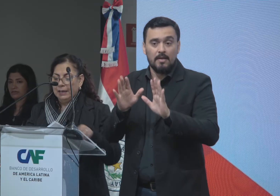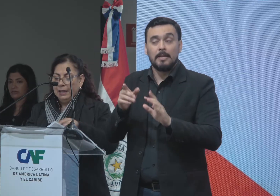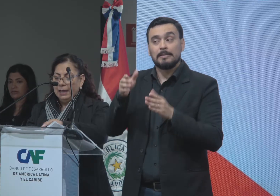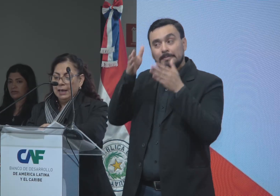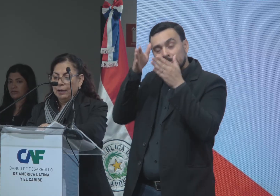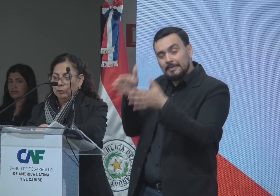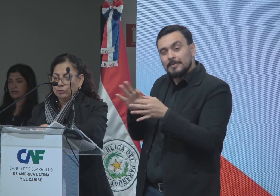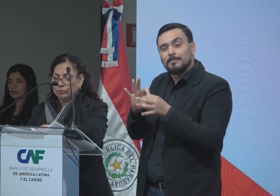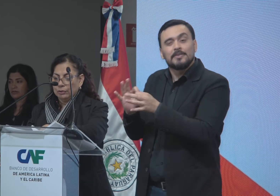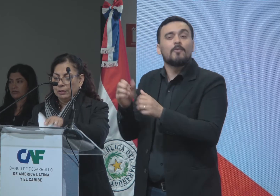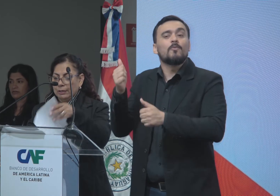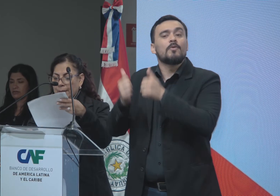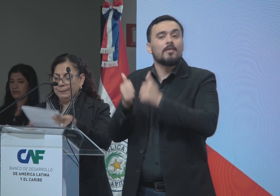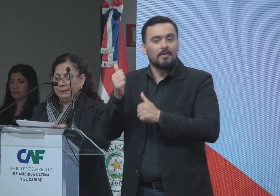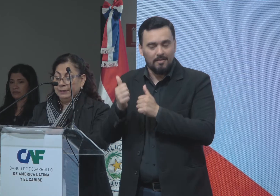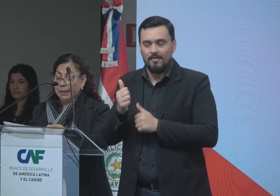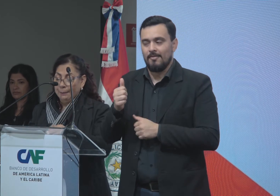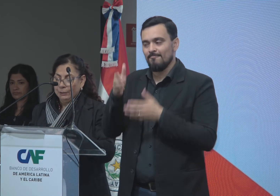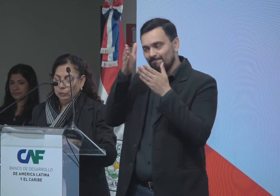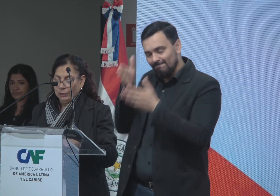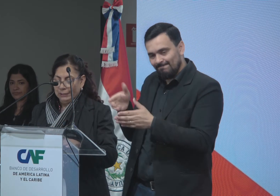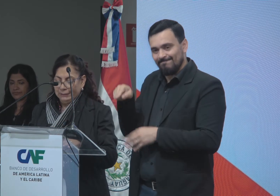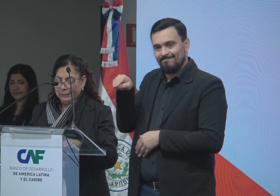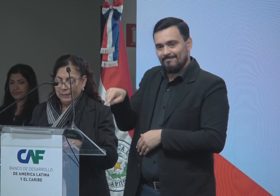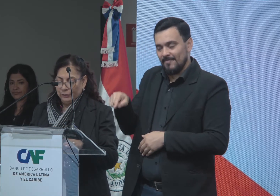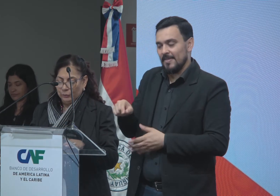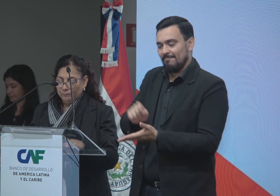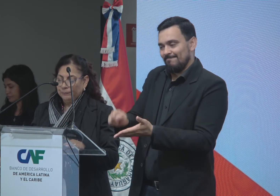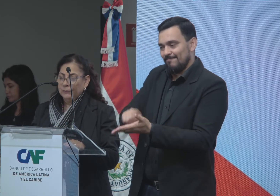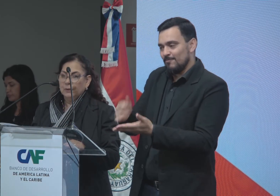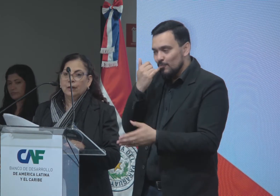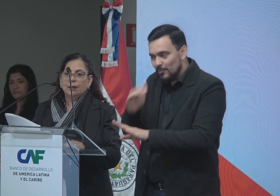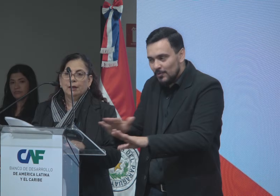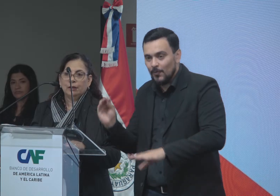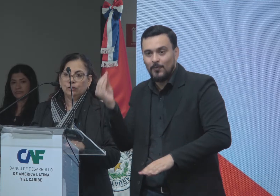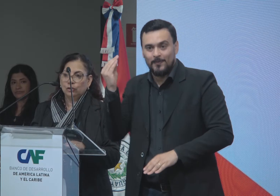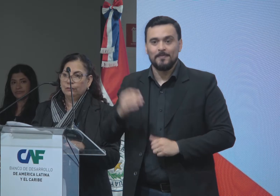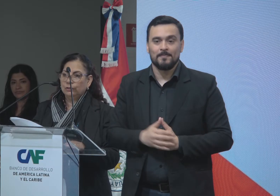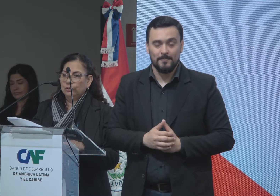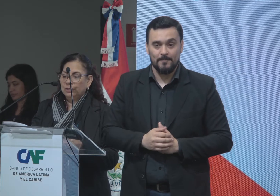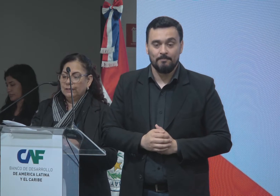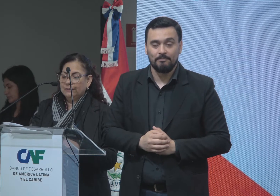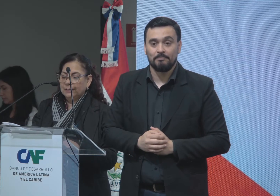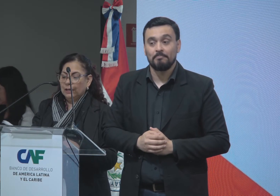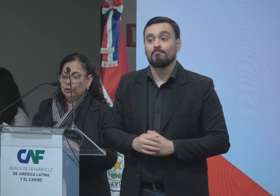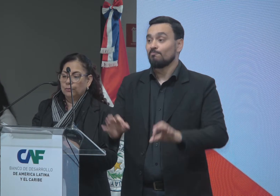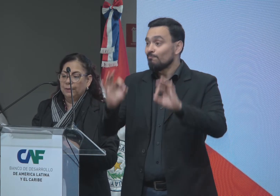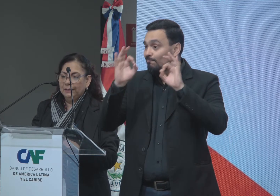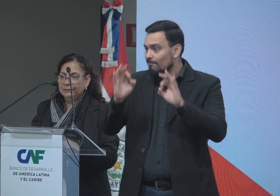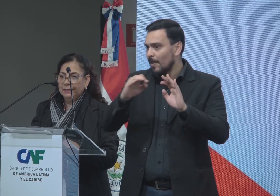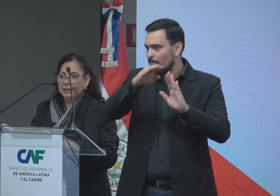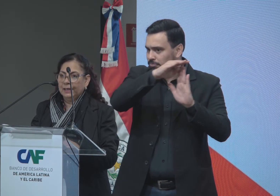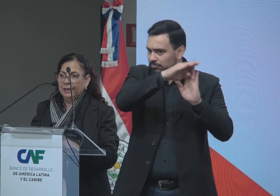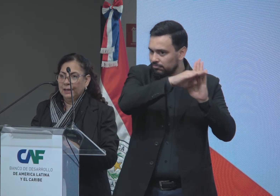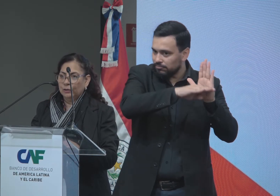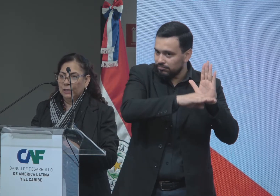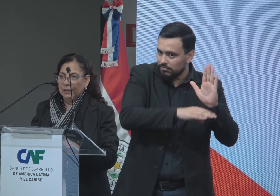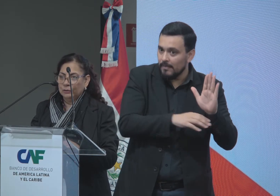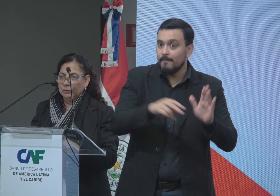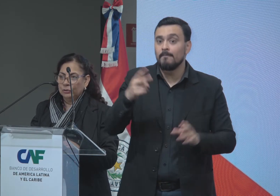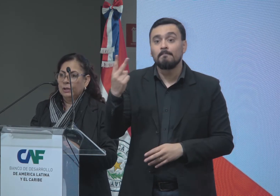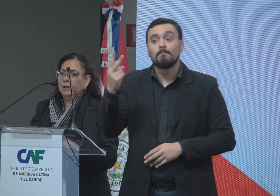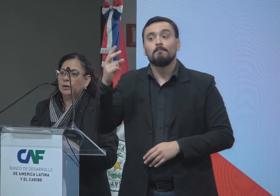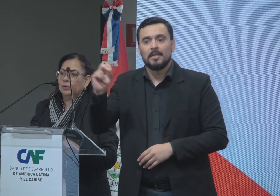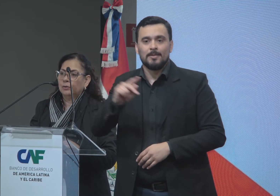especial en el ámbito literario. Estos son entonces los 20